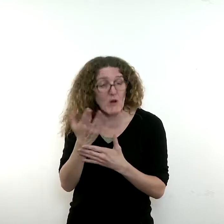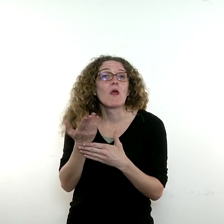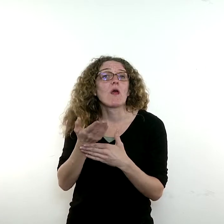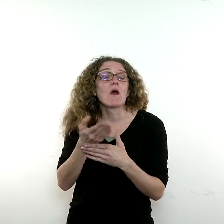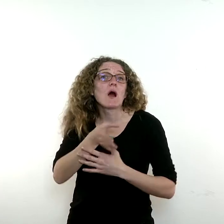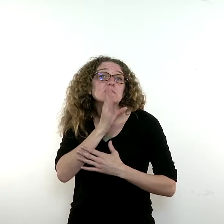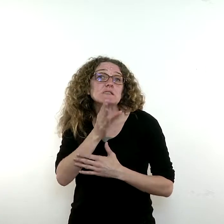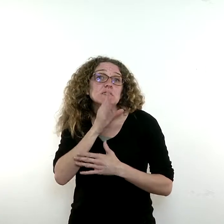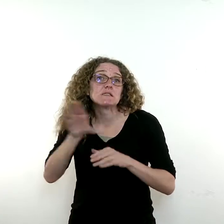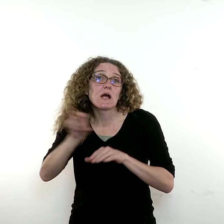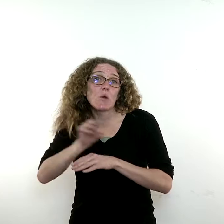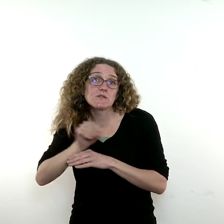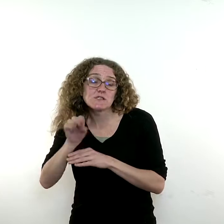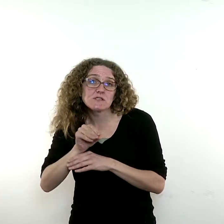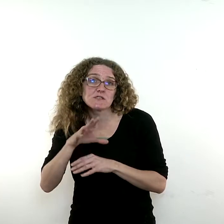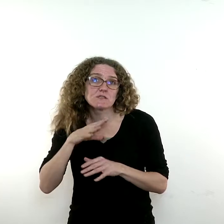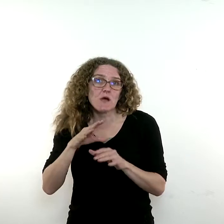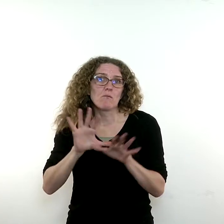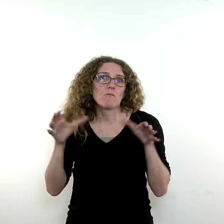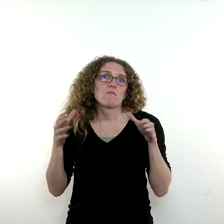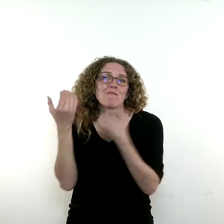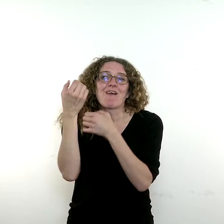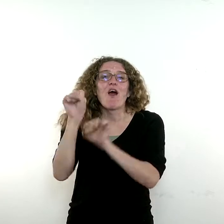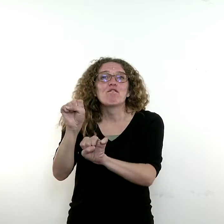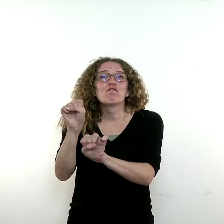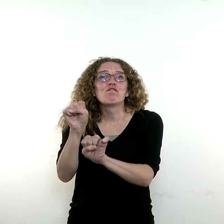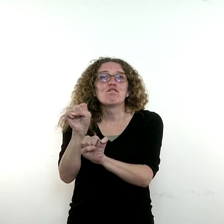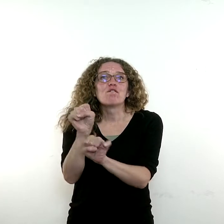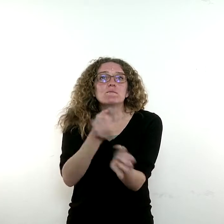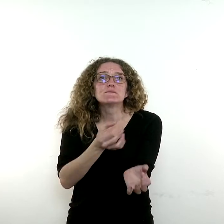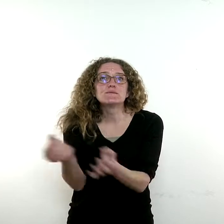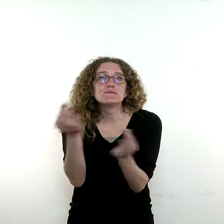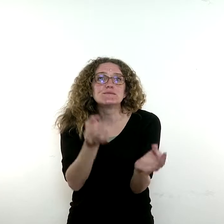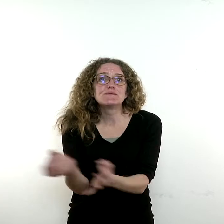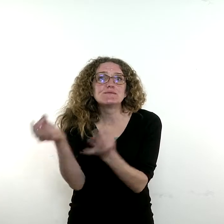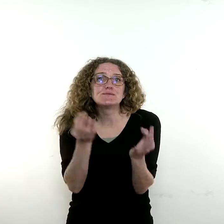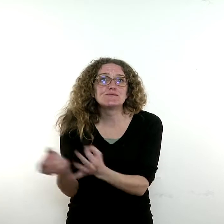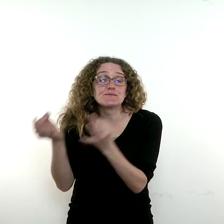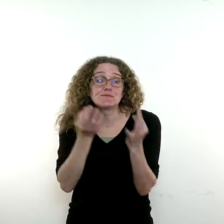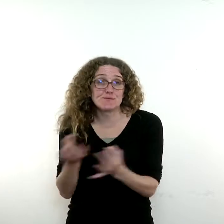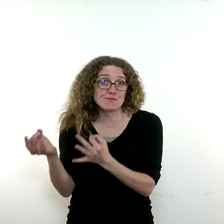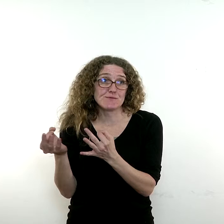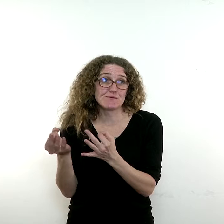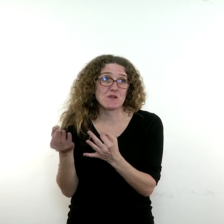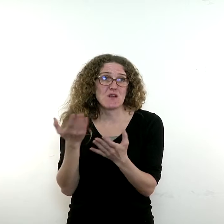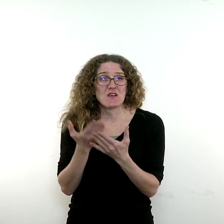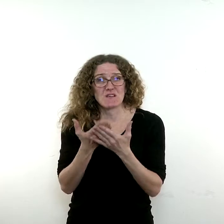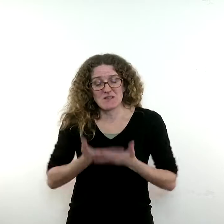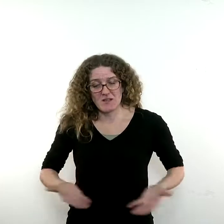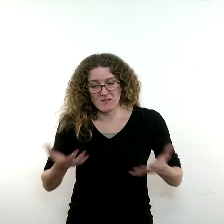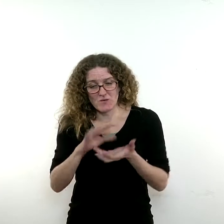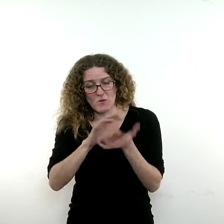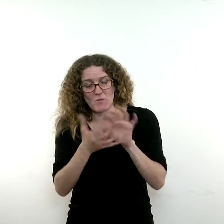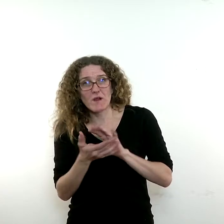scolaires où un mouvement de grève dit perlé se pose, qui est complexe puisqu'il